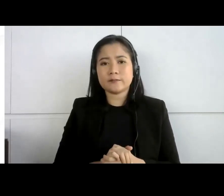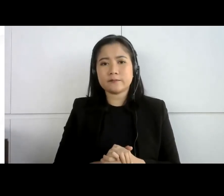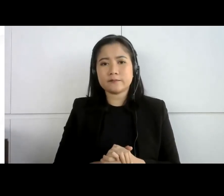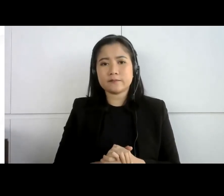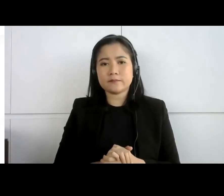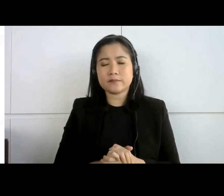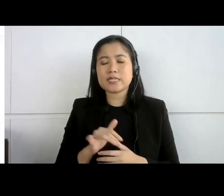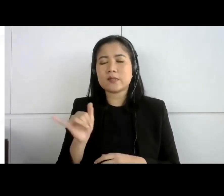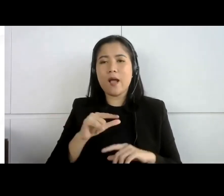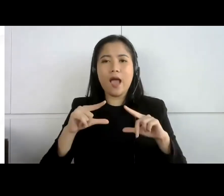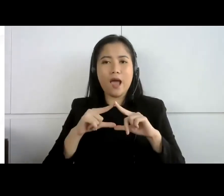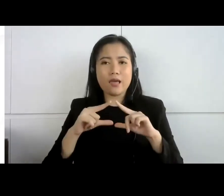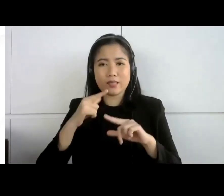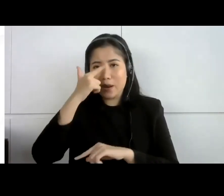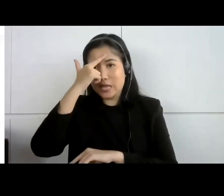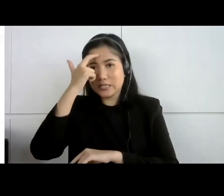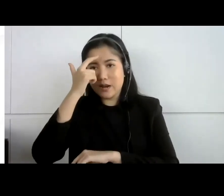dan alat peraga lainnya.